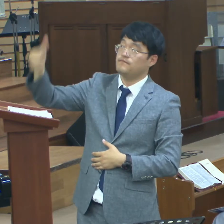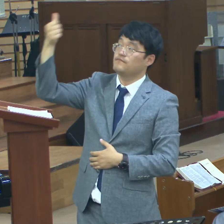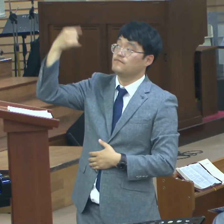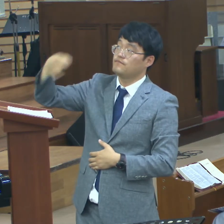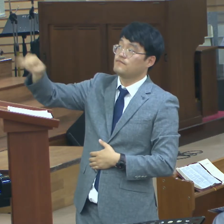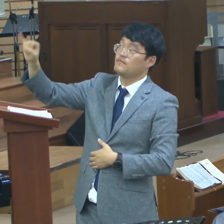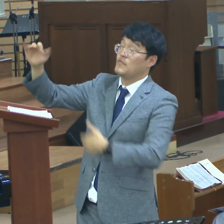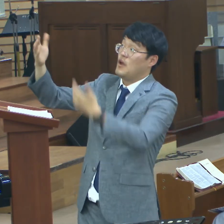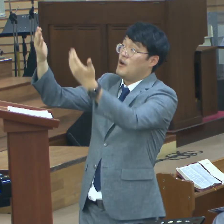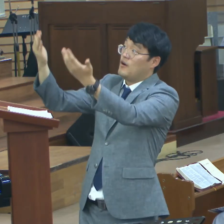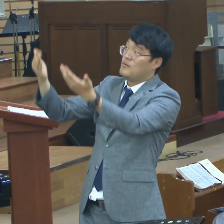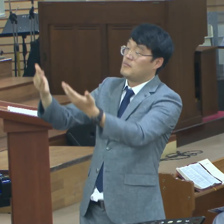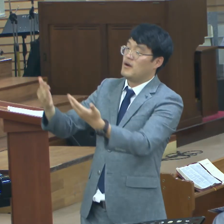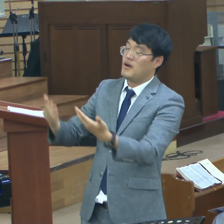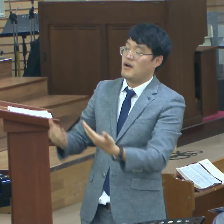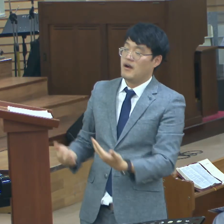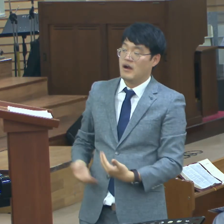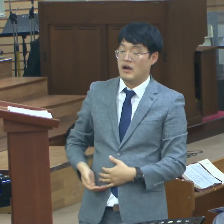주의 자녀